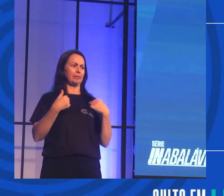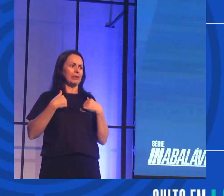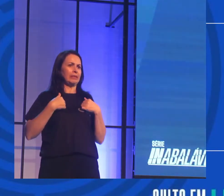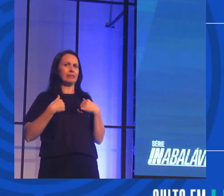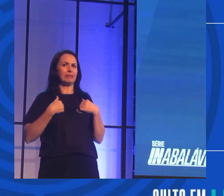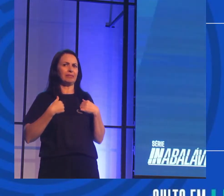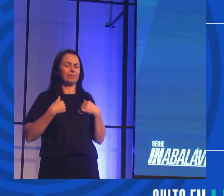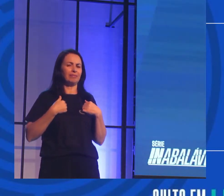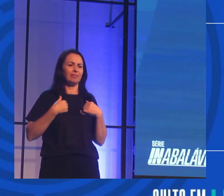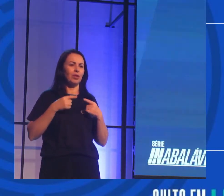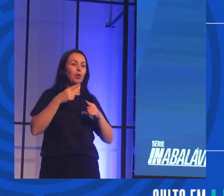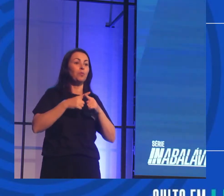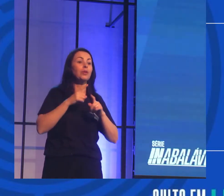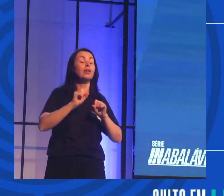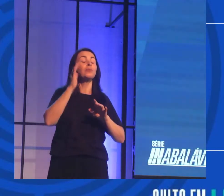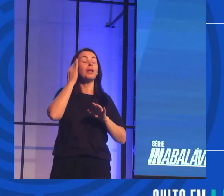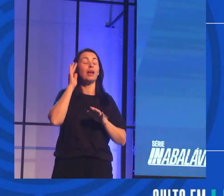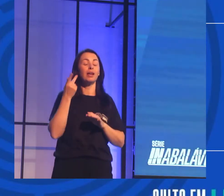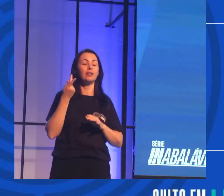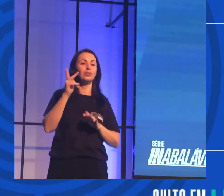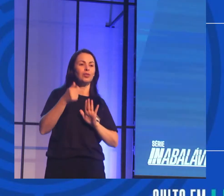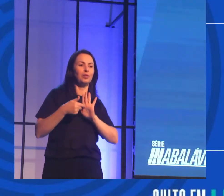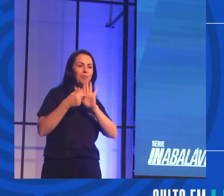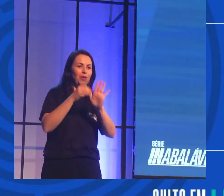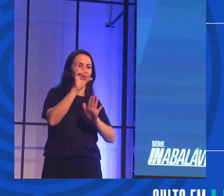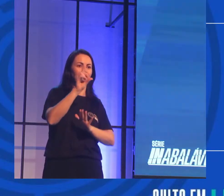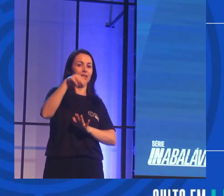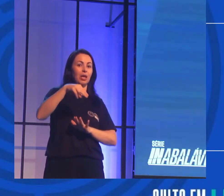Sabe o que é interessante nessa história, e talvez você não saiba?